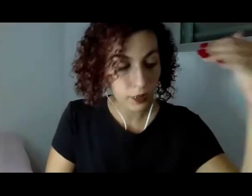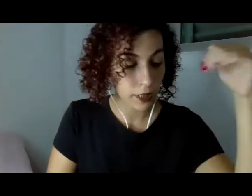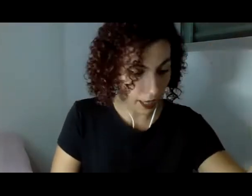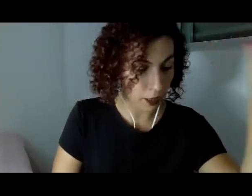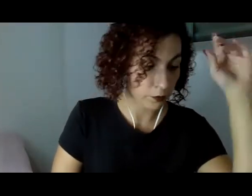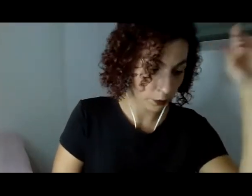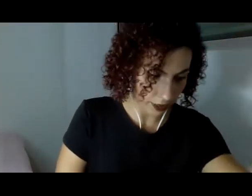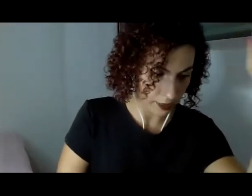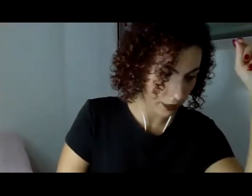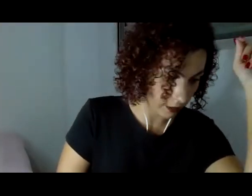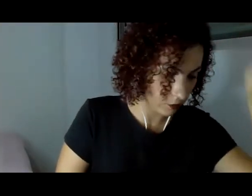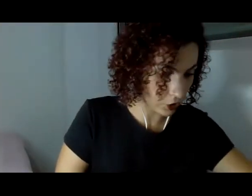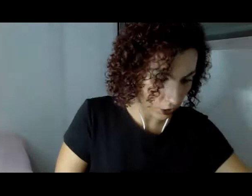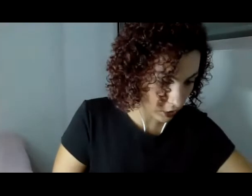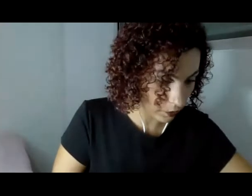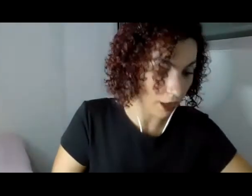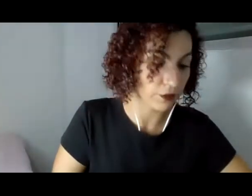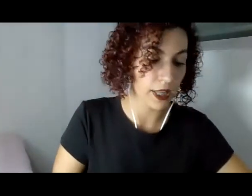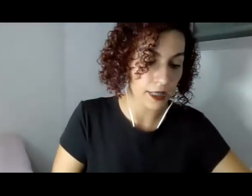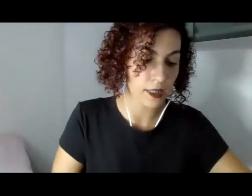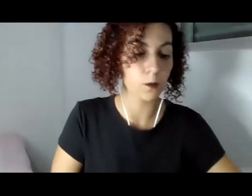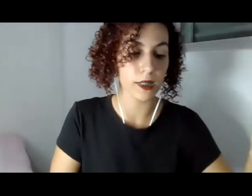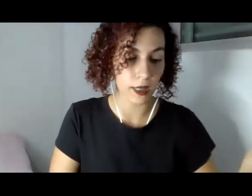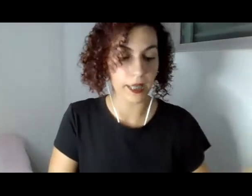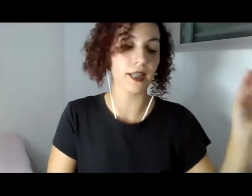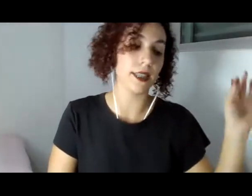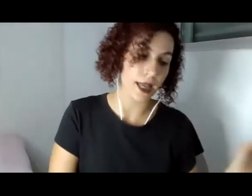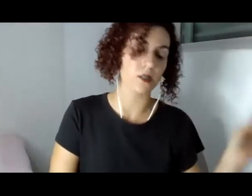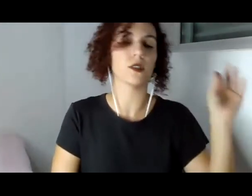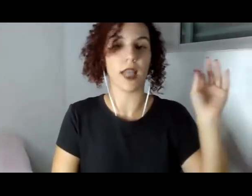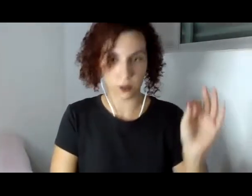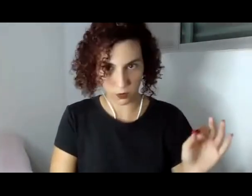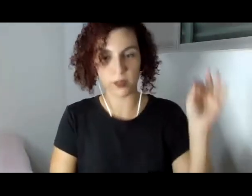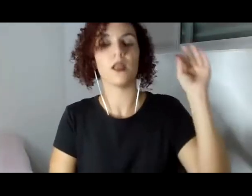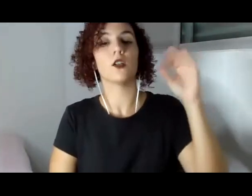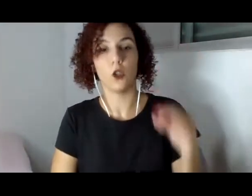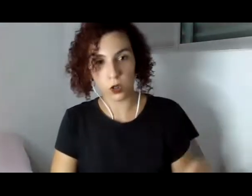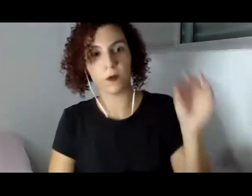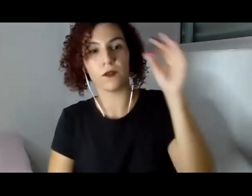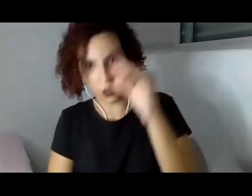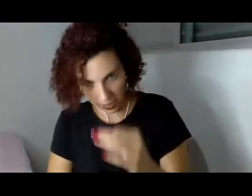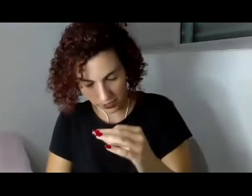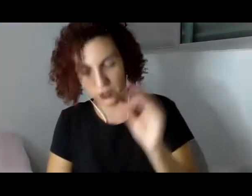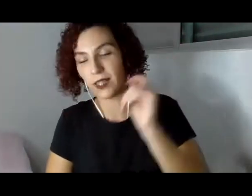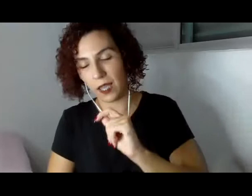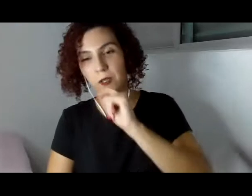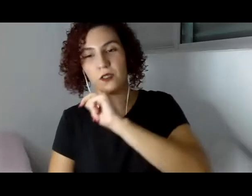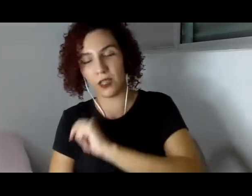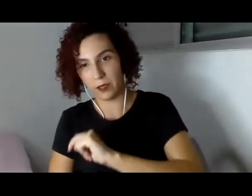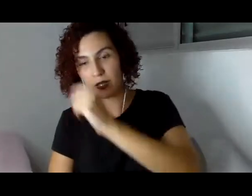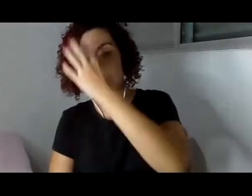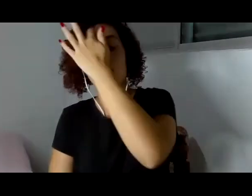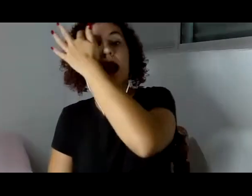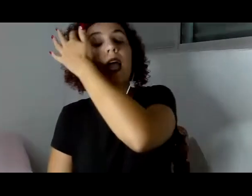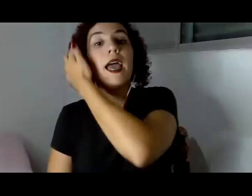Febrapils, que eu vou ler a sigla direitinho, que é a Federação Brasileira das Associações dos Profissionais de Intérpretes